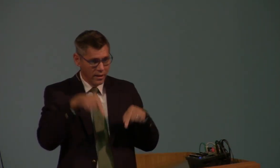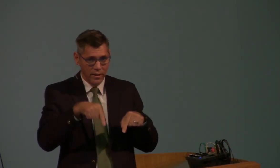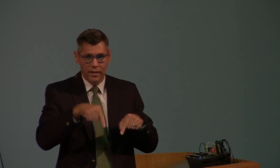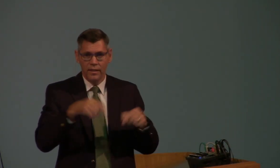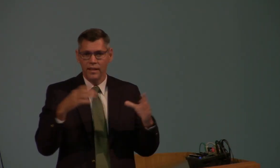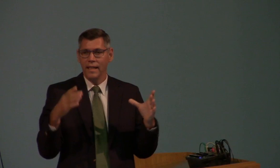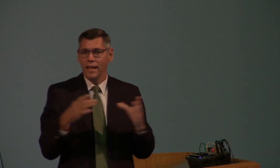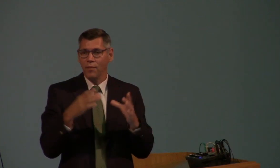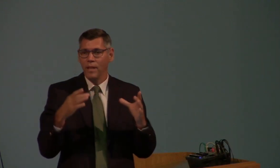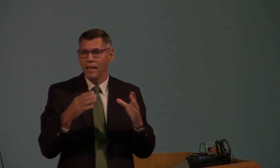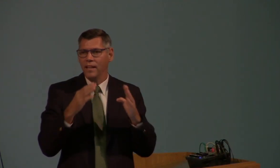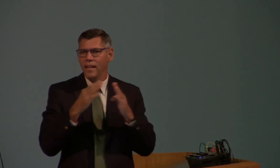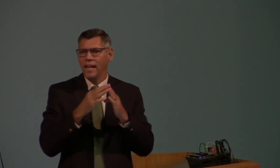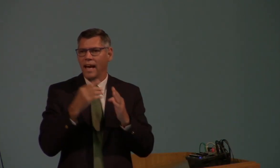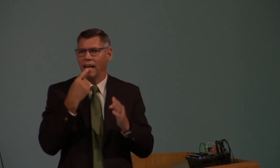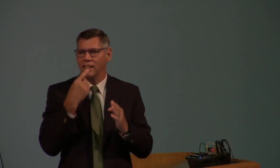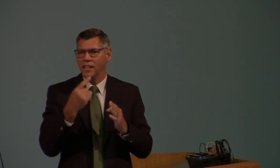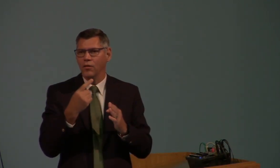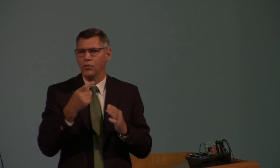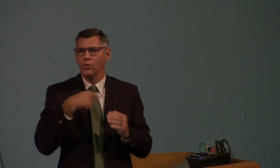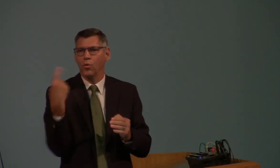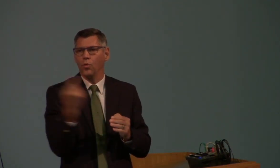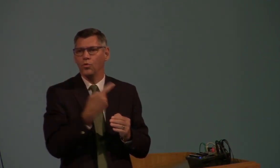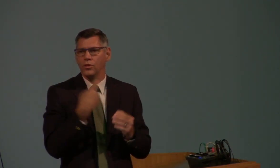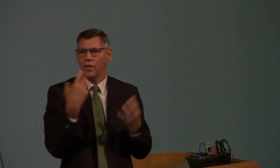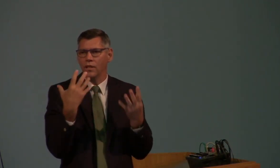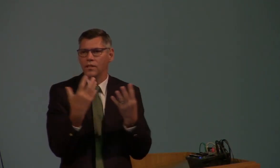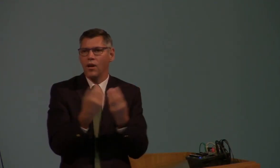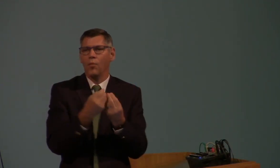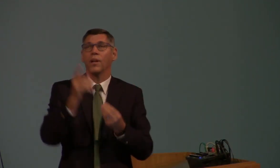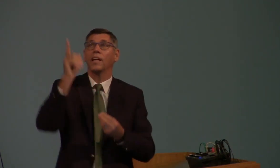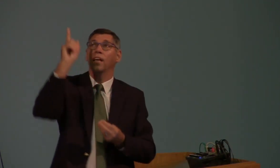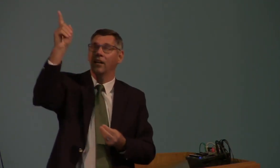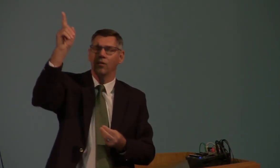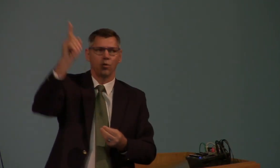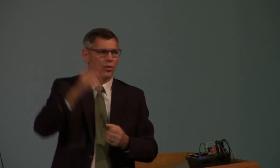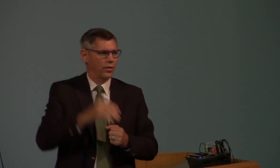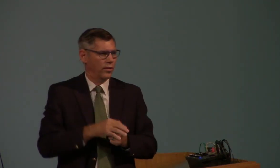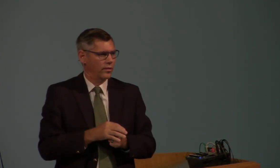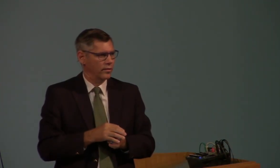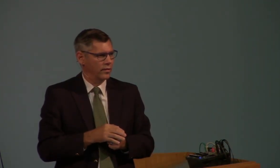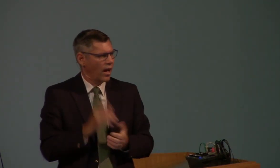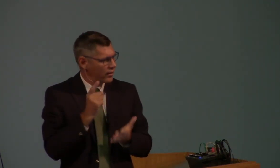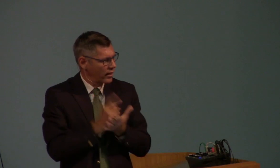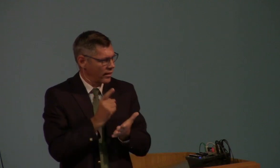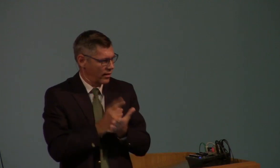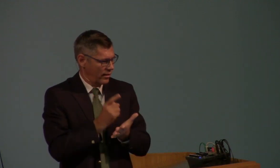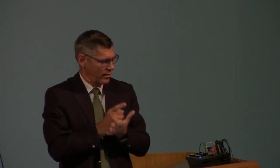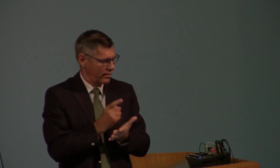In die gemeente en die kerk sê ons gaan saam na die Here toe. Altyd.